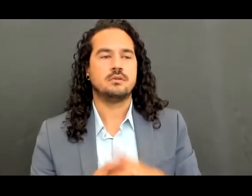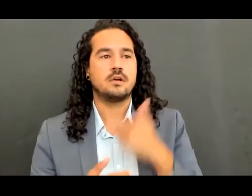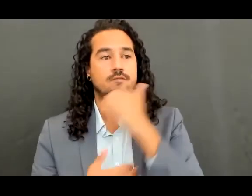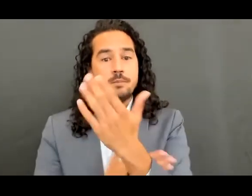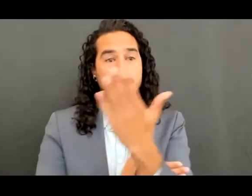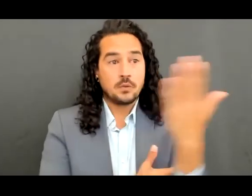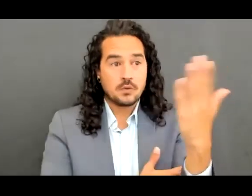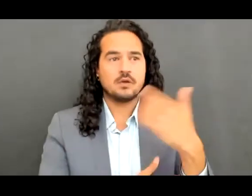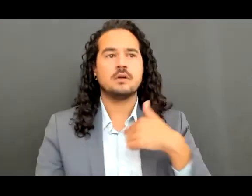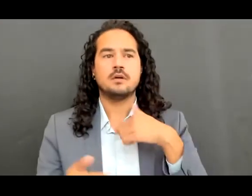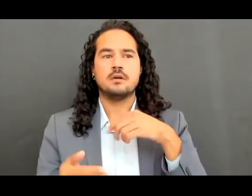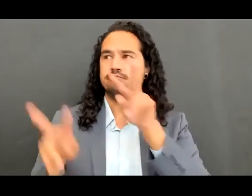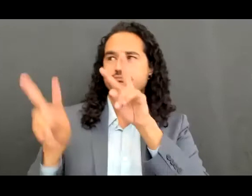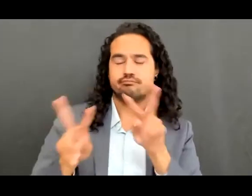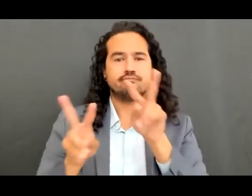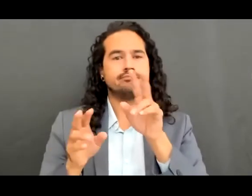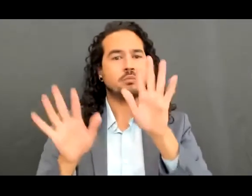va a estar el clima,